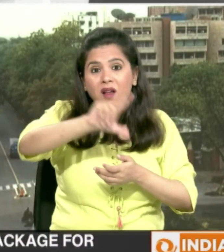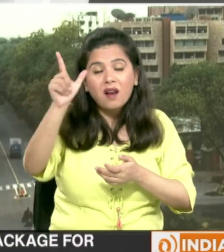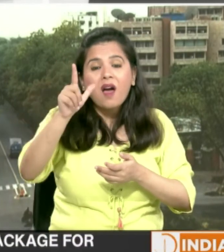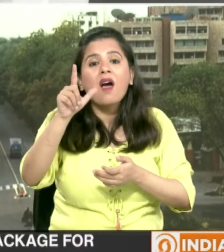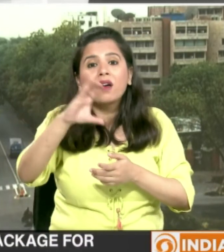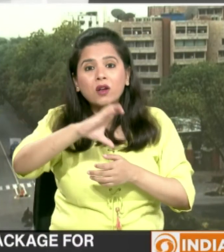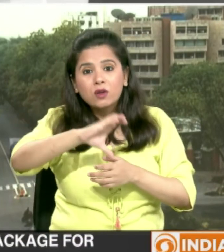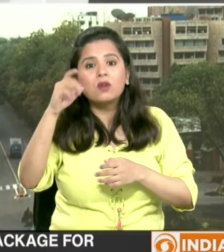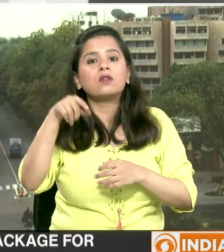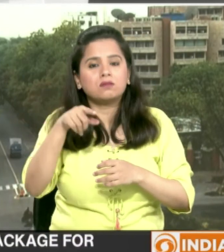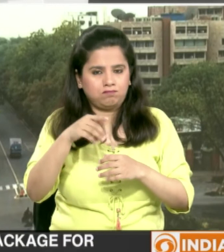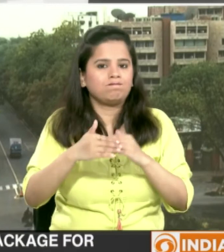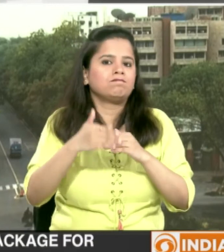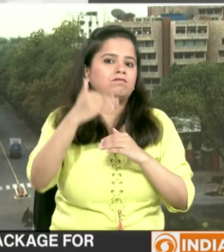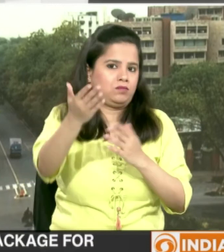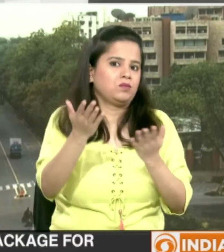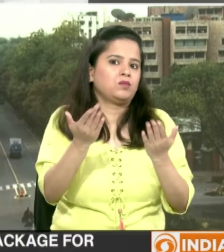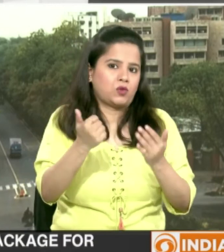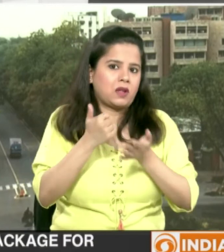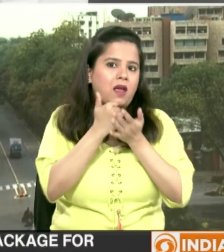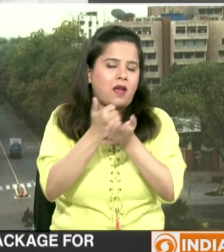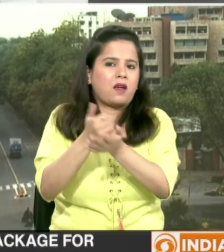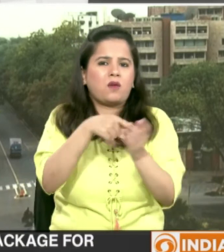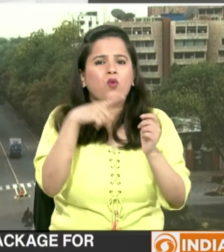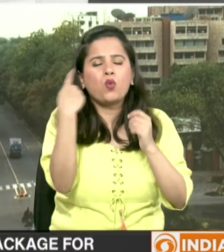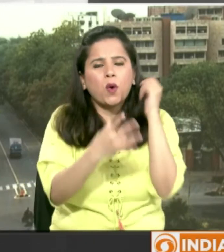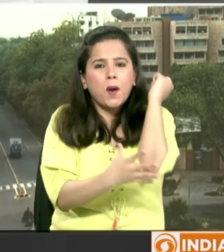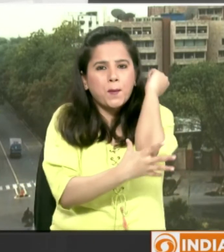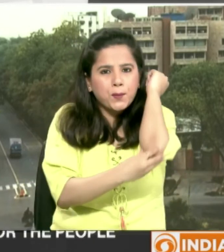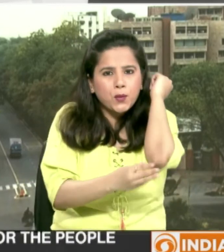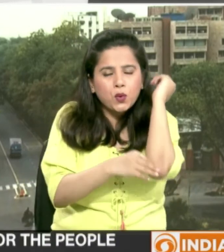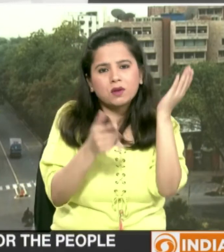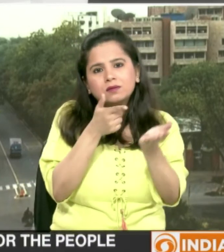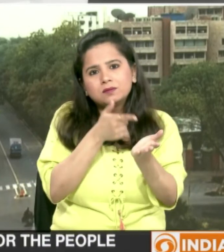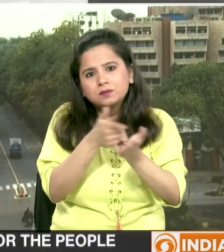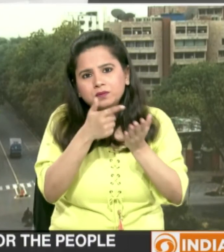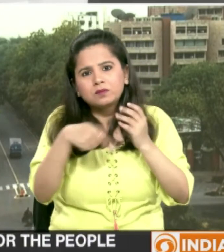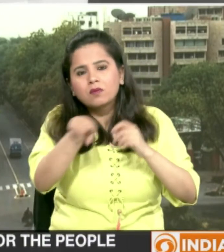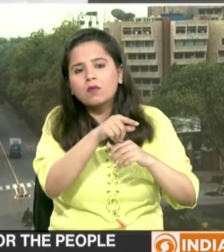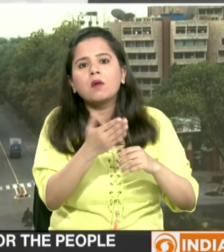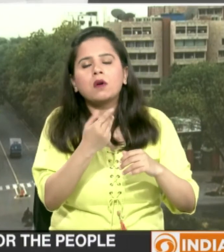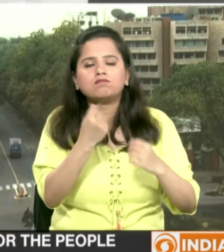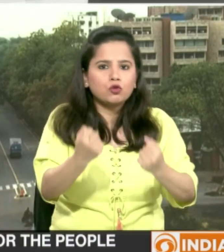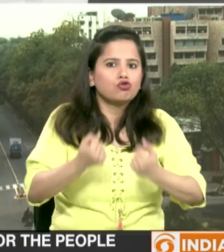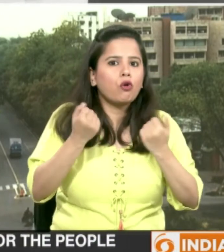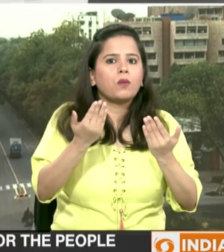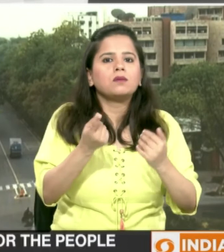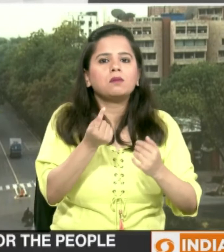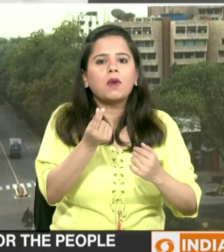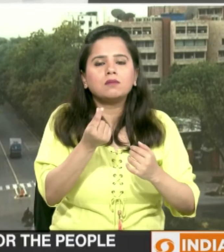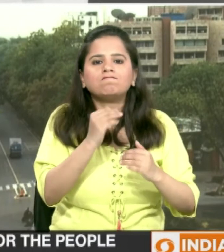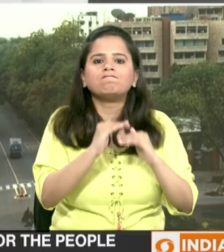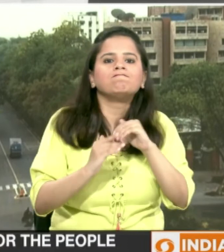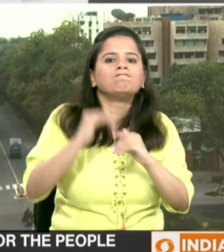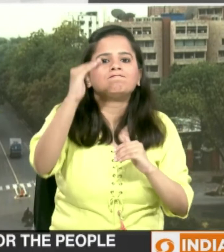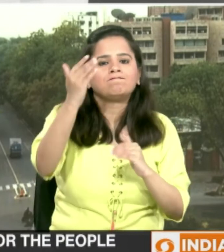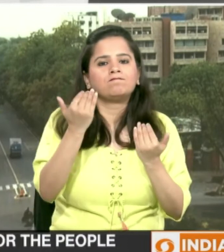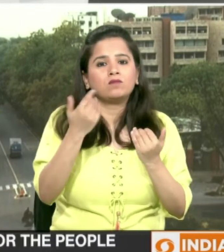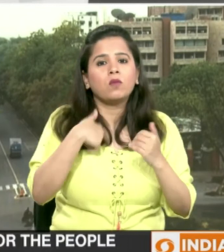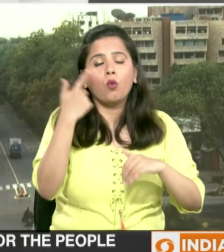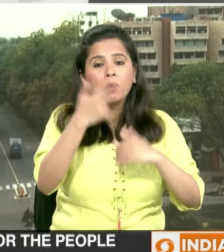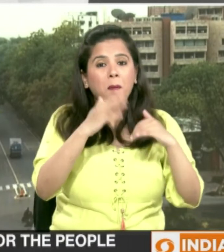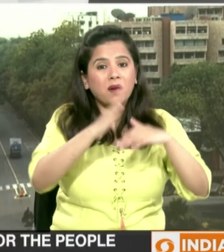करने वाला होगा, कमजोर वर्ग को आर्थिक बल देने वाला होगा, हमारे इंफ्रास्ट्रक्चर को